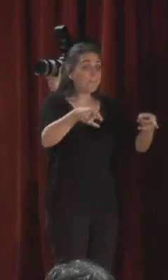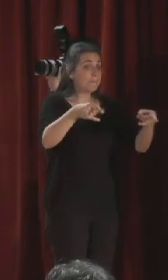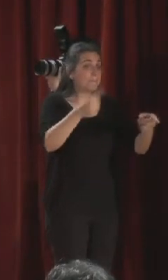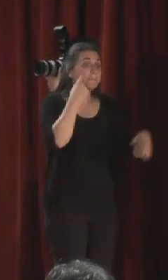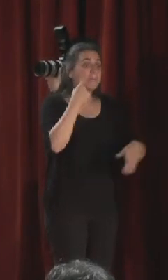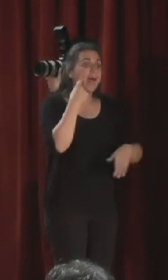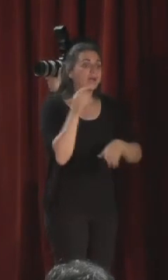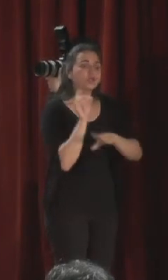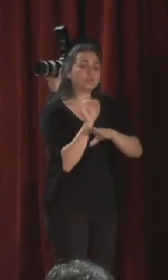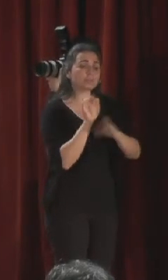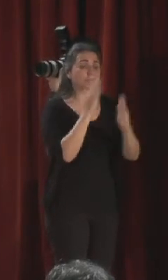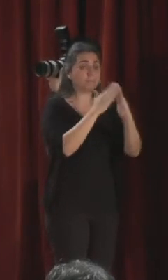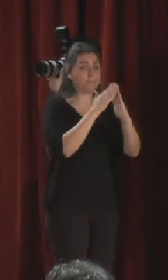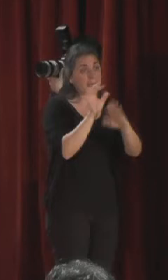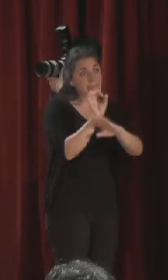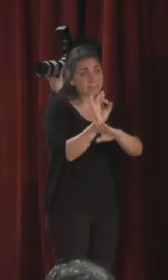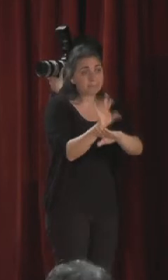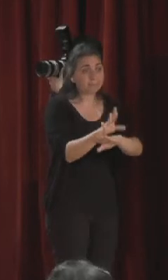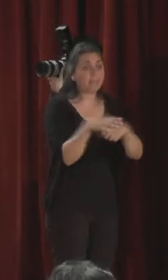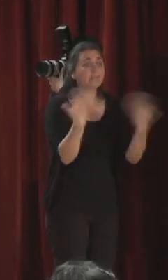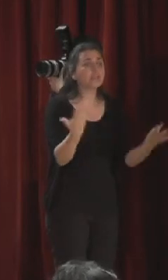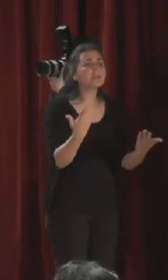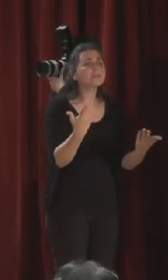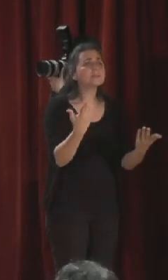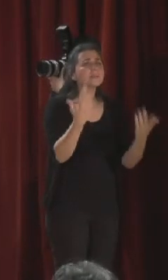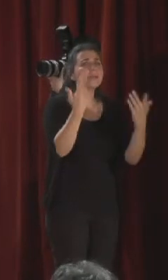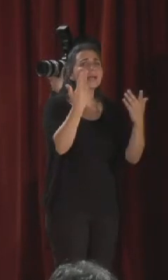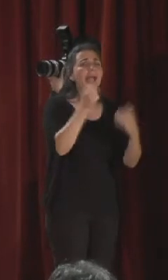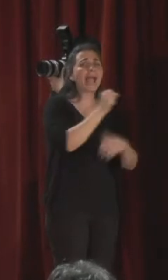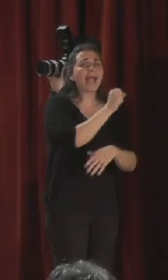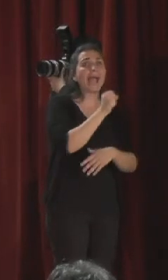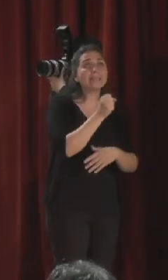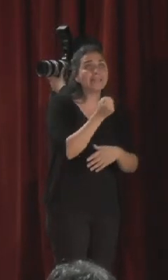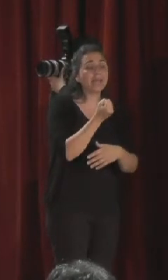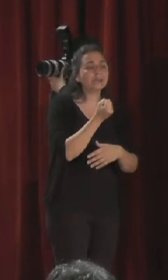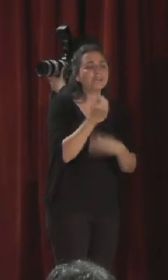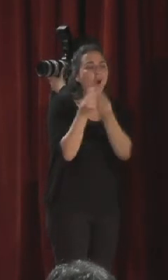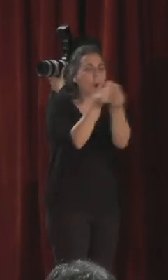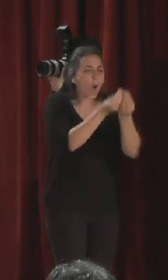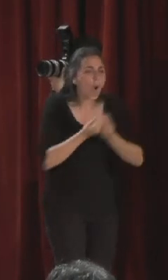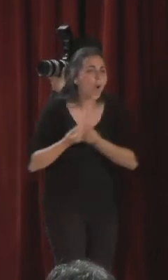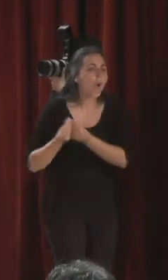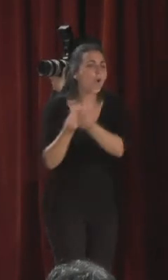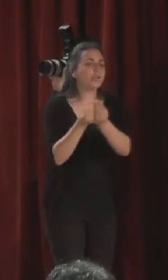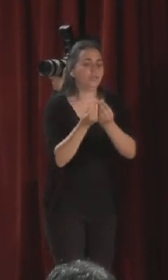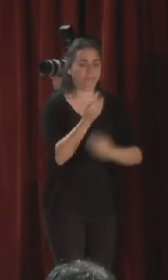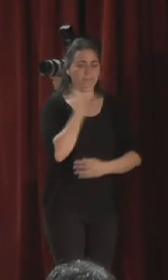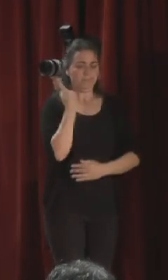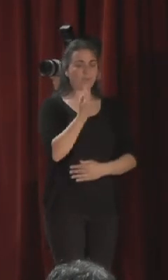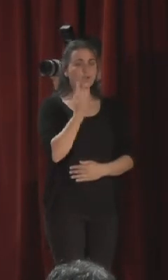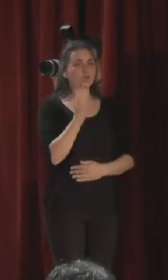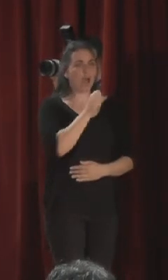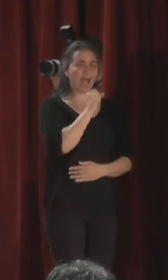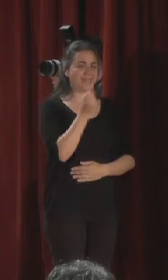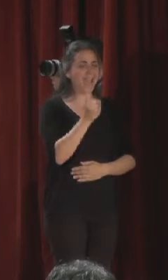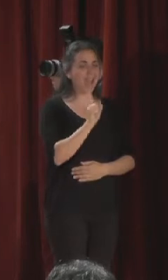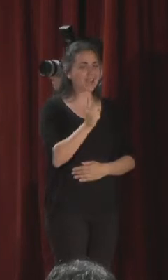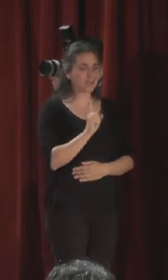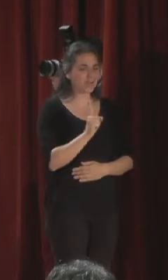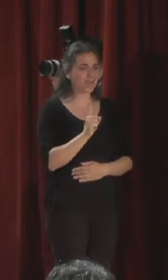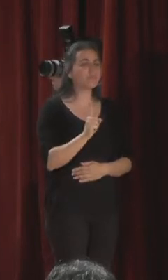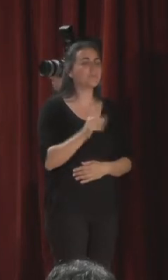techo. Debemos cantar a coro, no cantar en soledad,